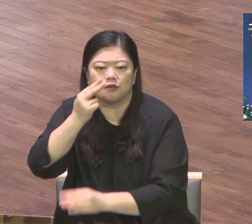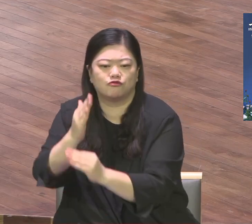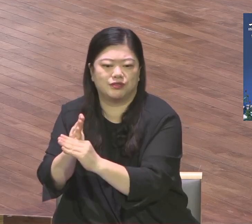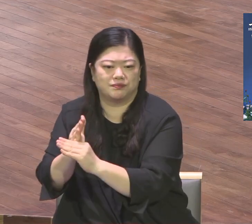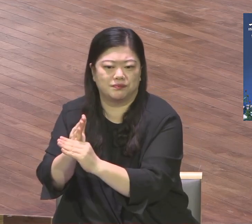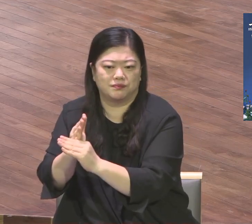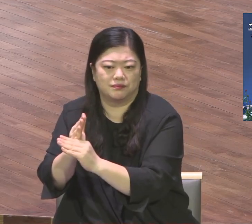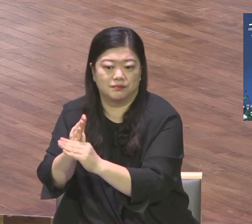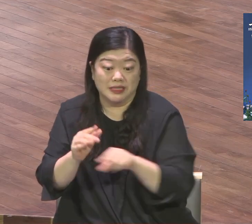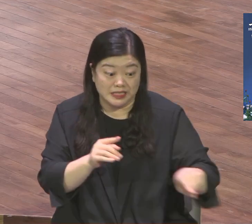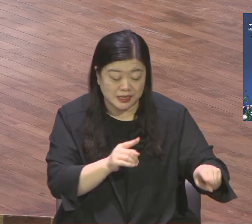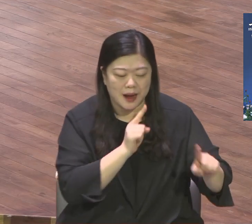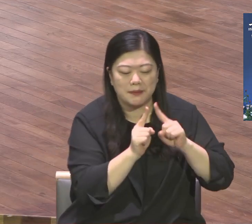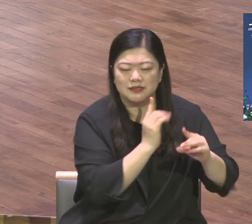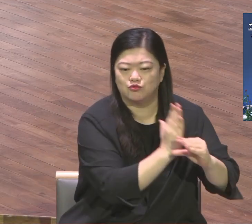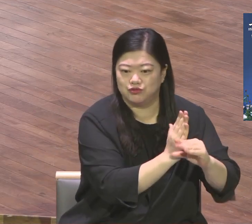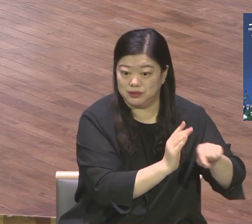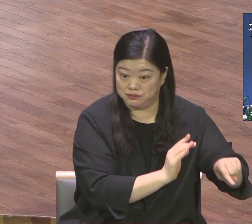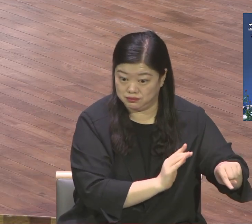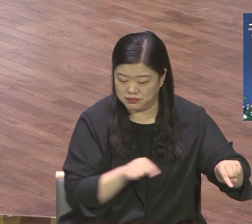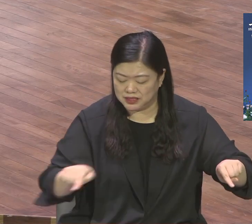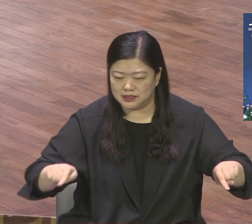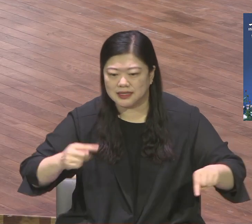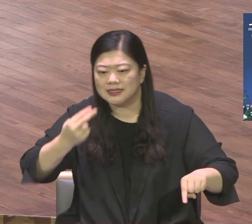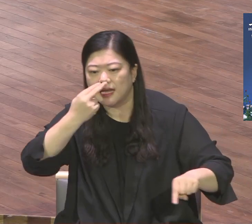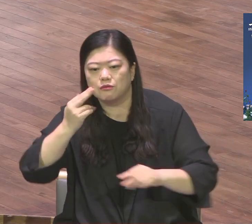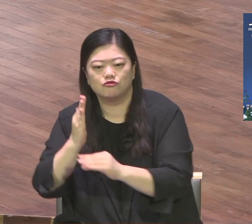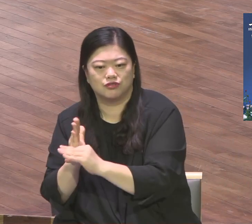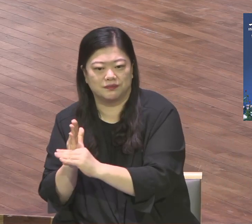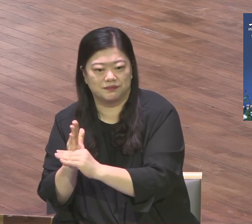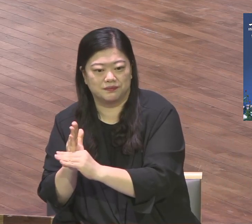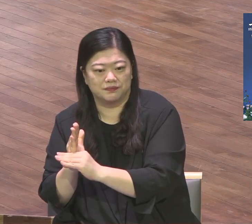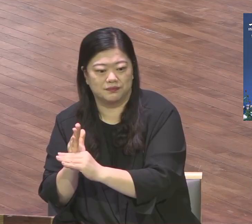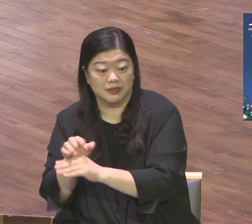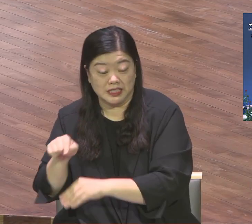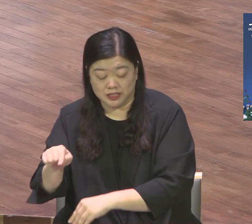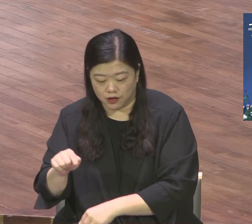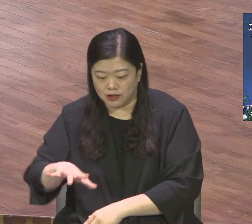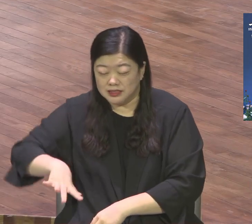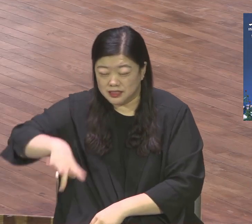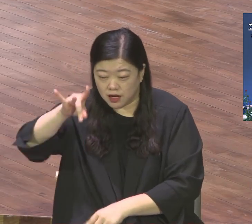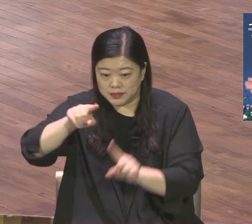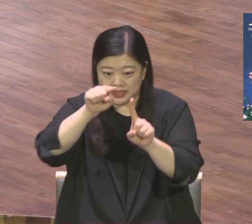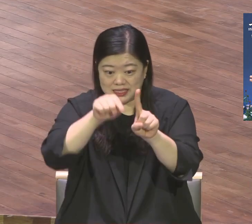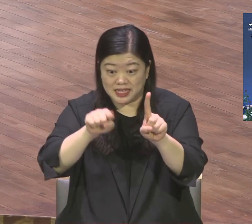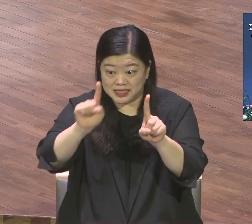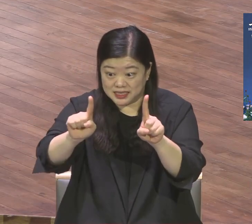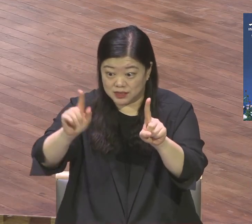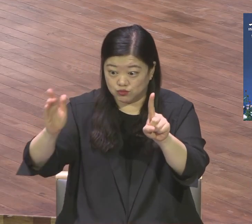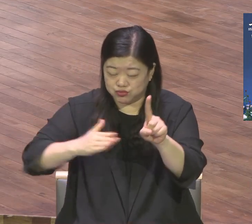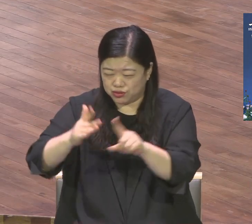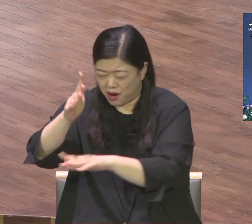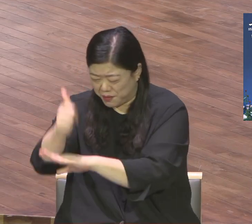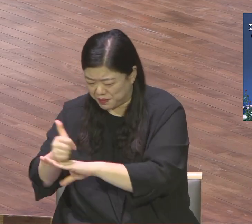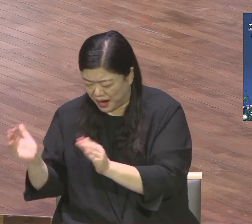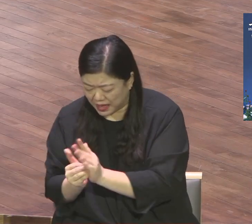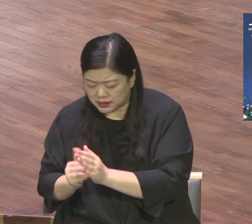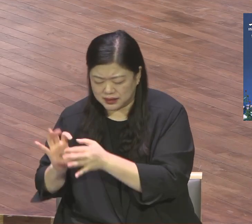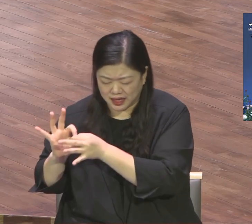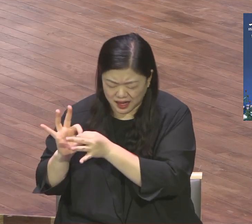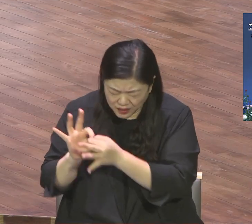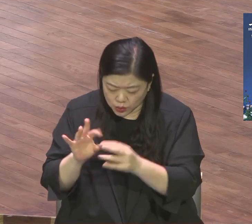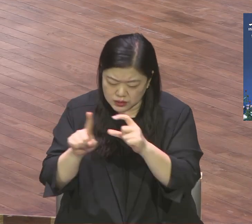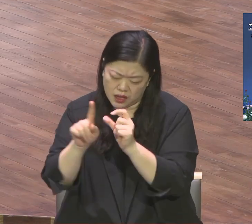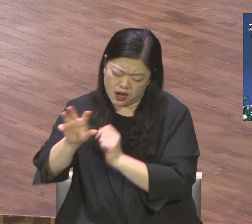여기에 강조하고 있어요. 그래서 요한일서는 뭐요? 생모로 시작해서 생명으로 끝난다.